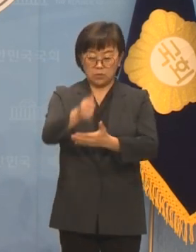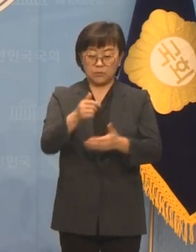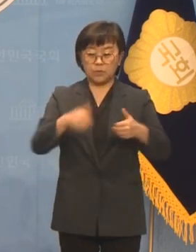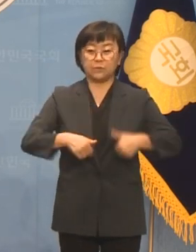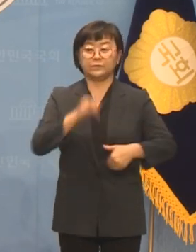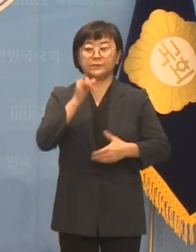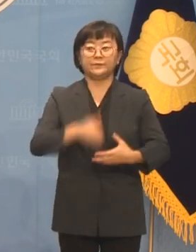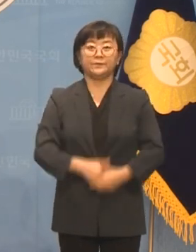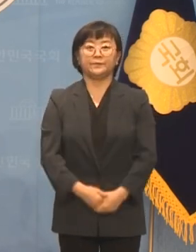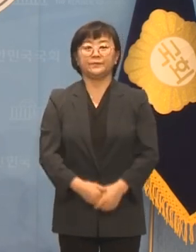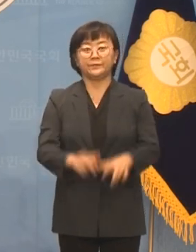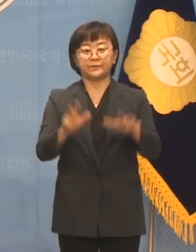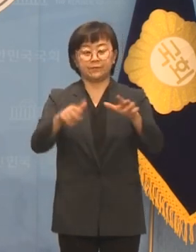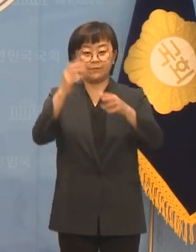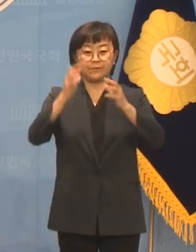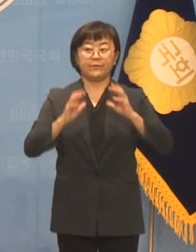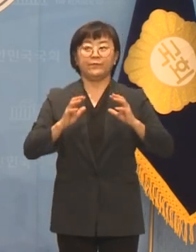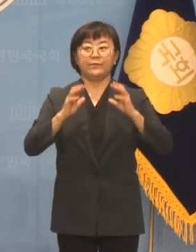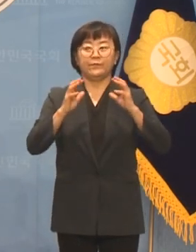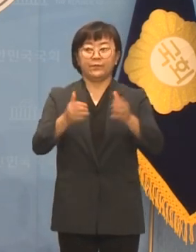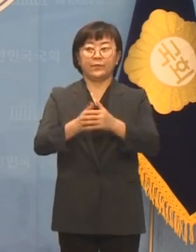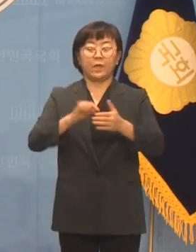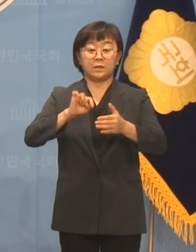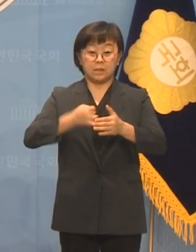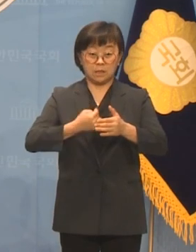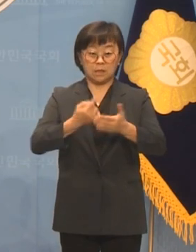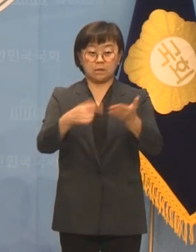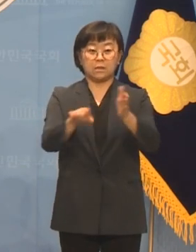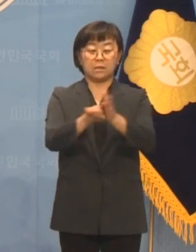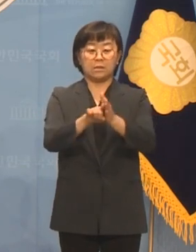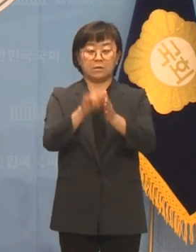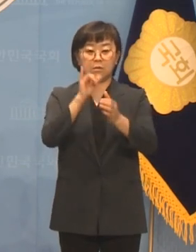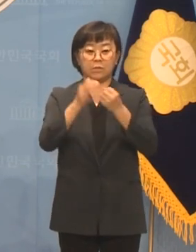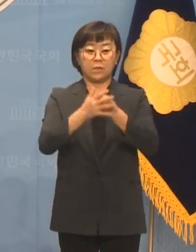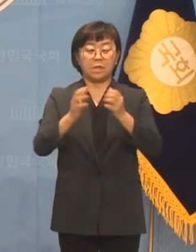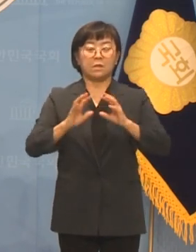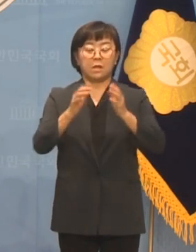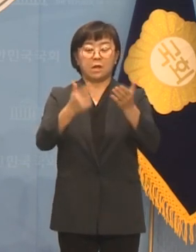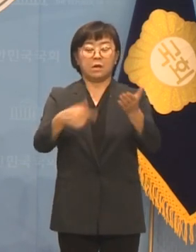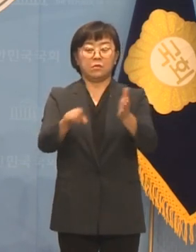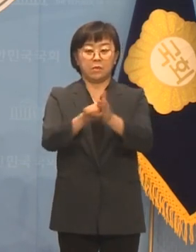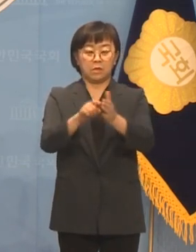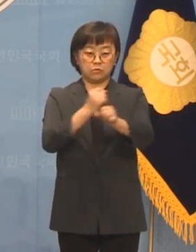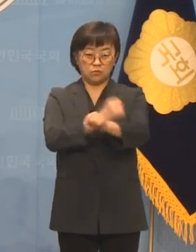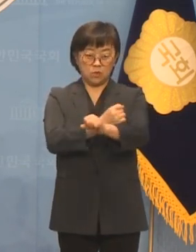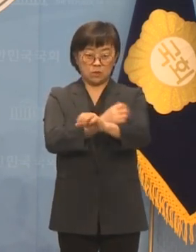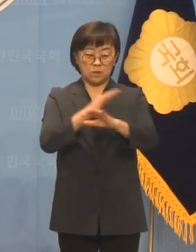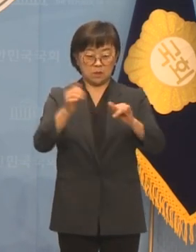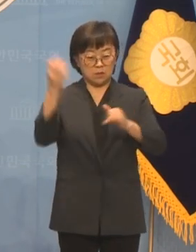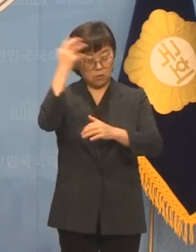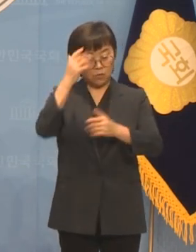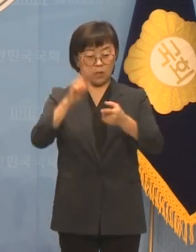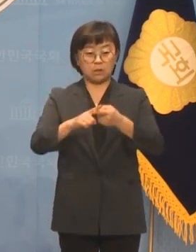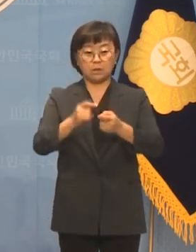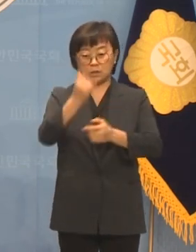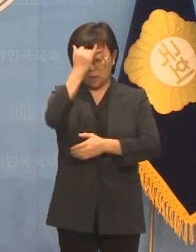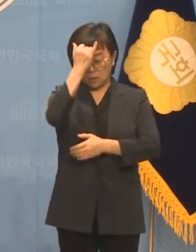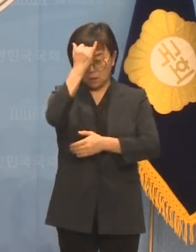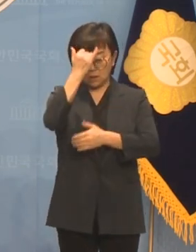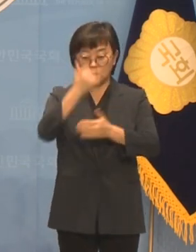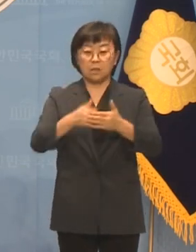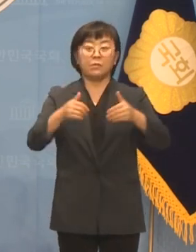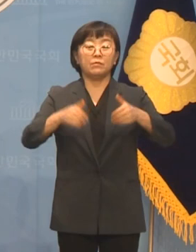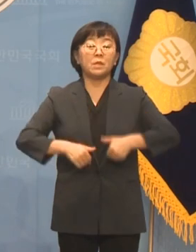합니다 지금의 대한민국과 자기 자신을 잊게 해준 호국 영령에 대한 최소한의 예의라도